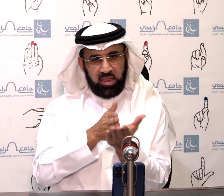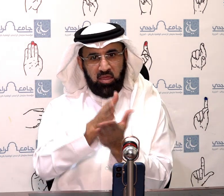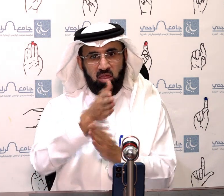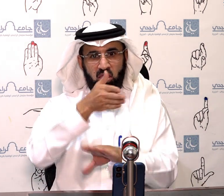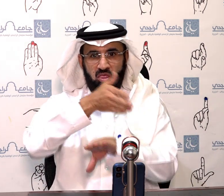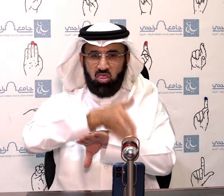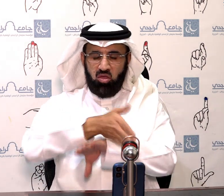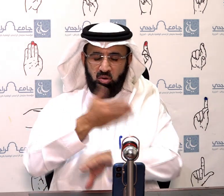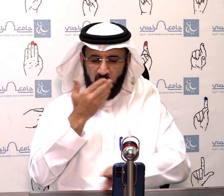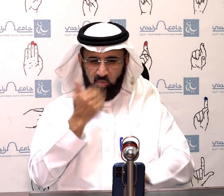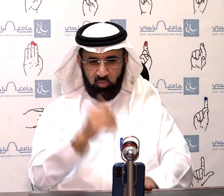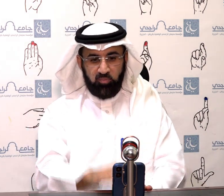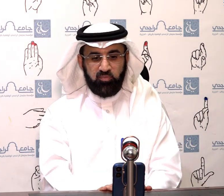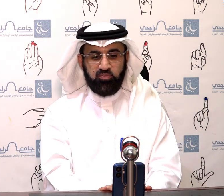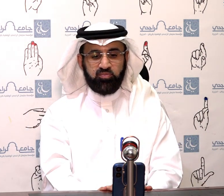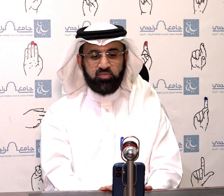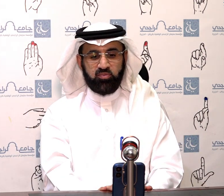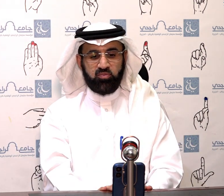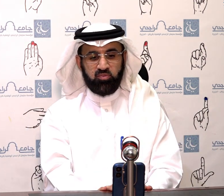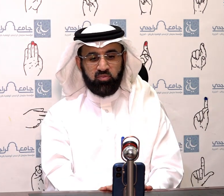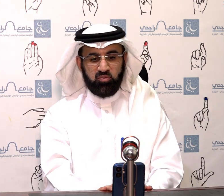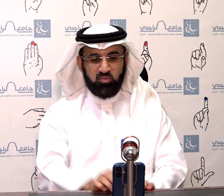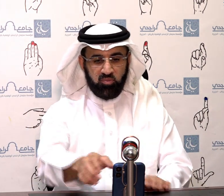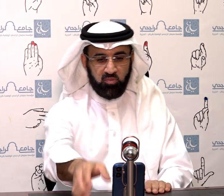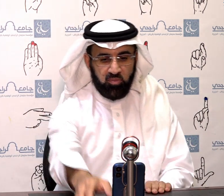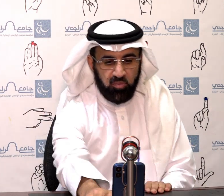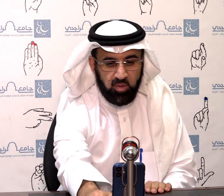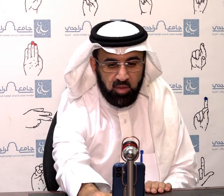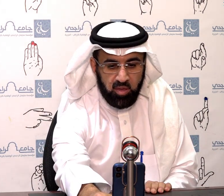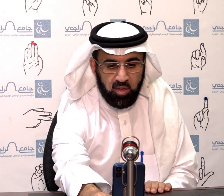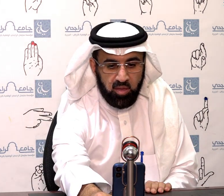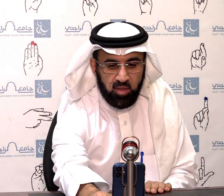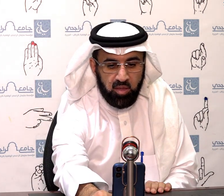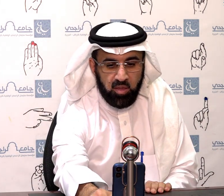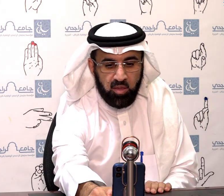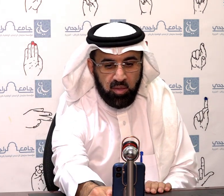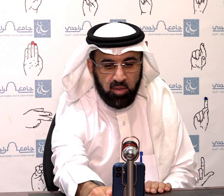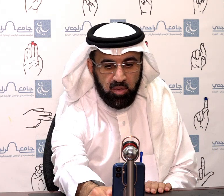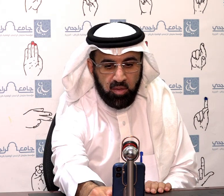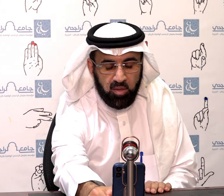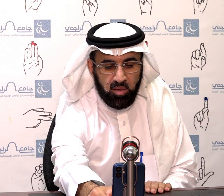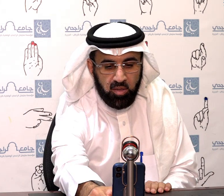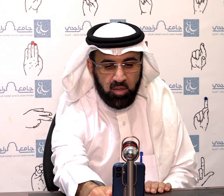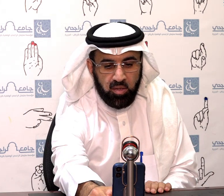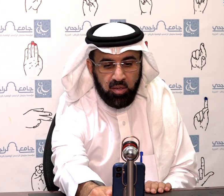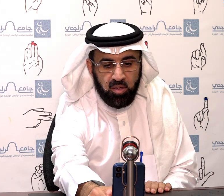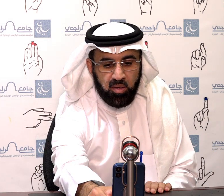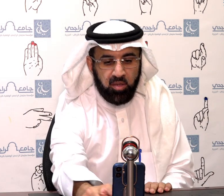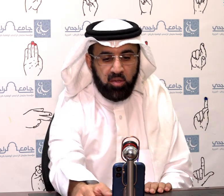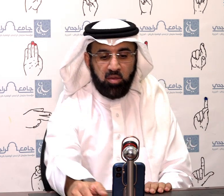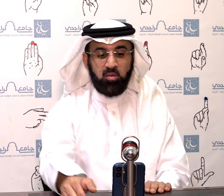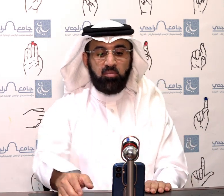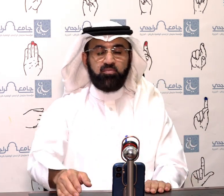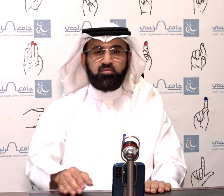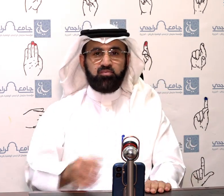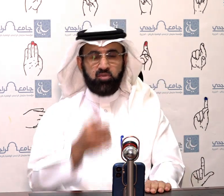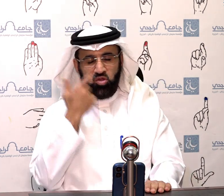له، ومن يضلل فلا هادي له، وأشهد أن لا إله إلا